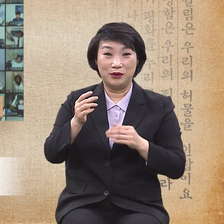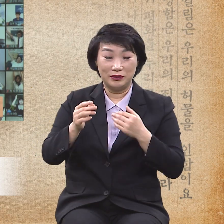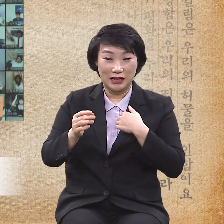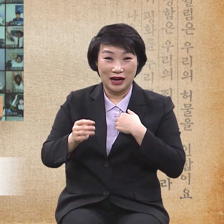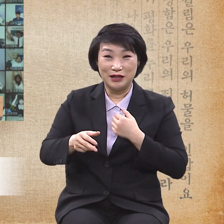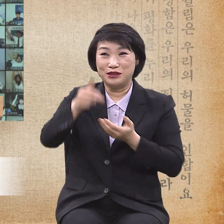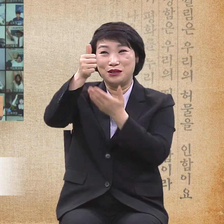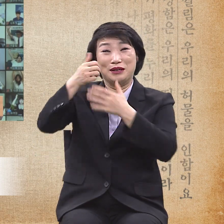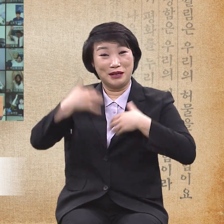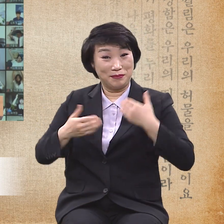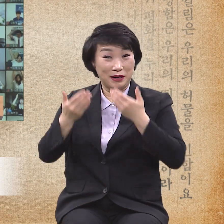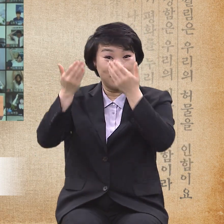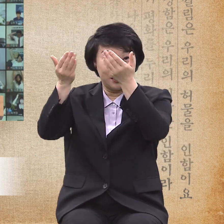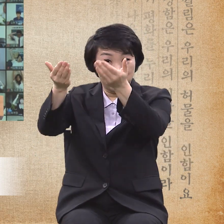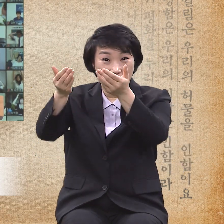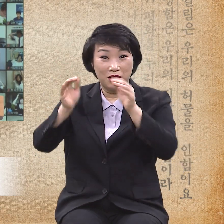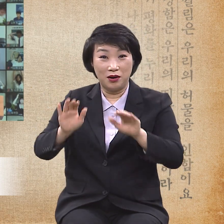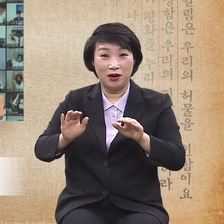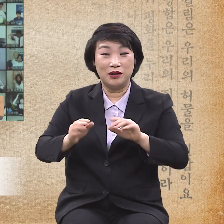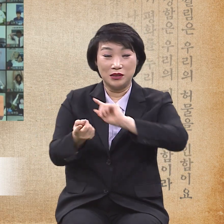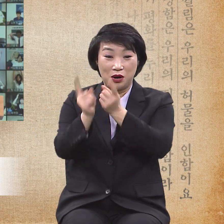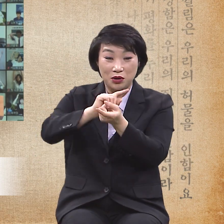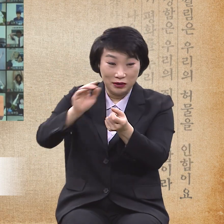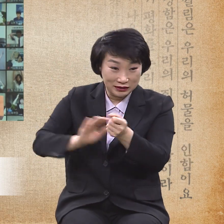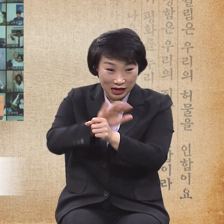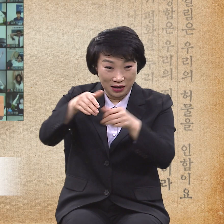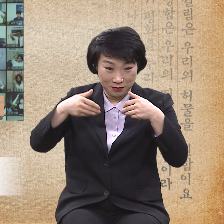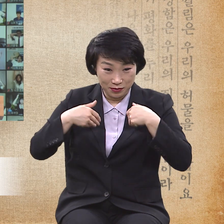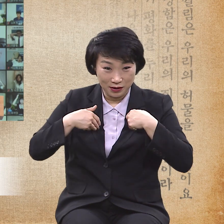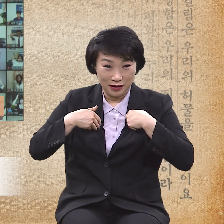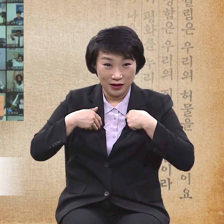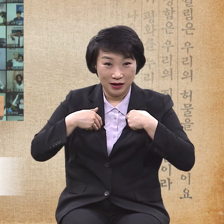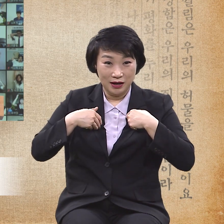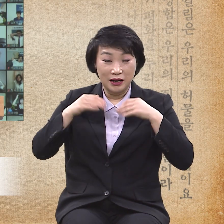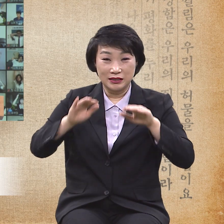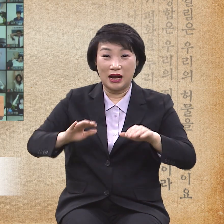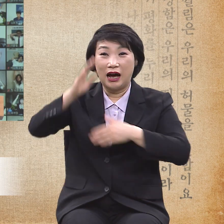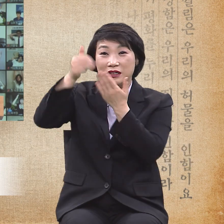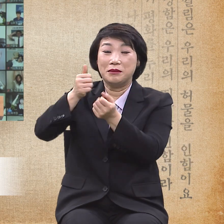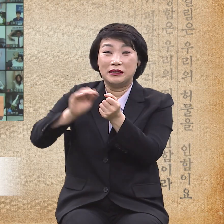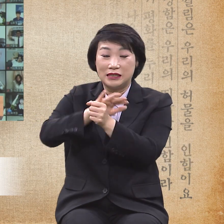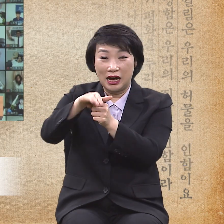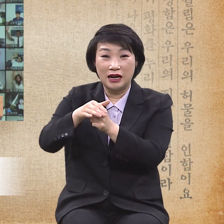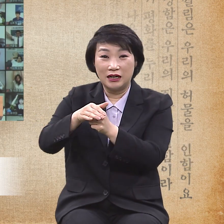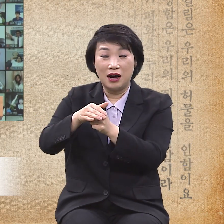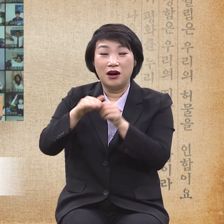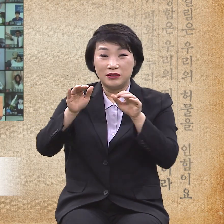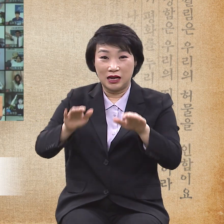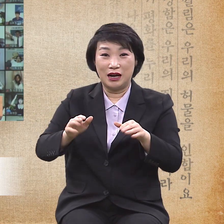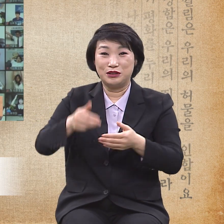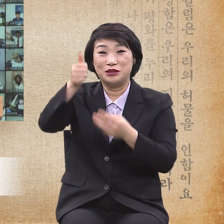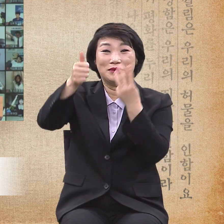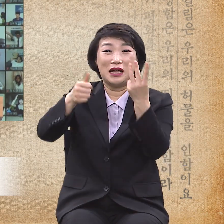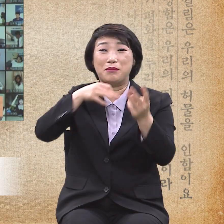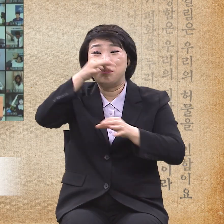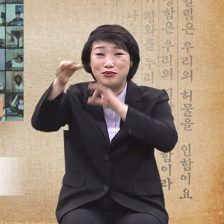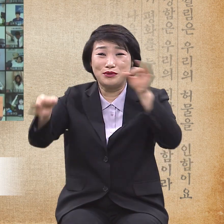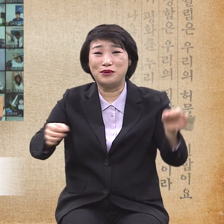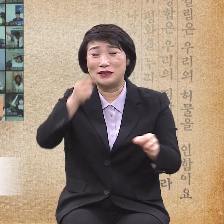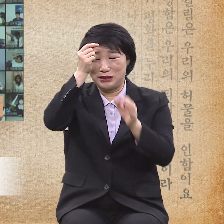그리고 주님을 기쁘시게 서로 사랑하라, 하나님을 사랑하라. 주여